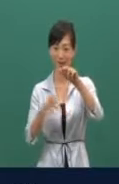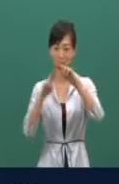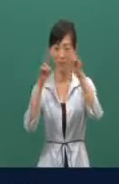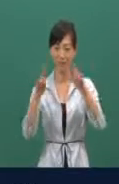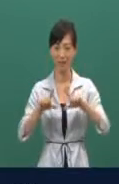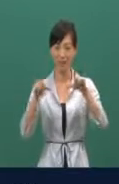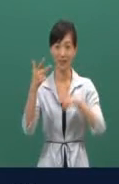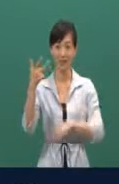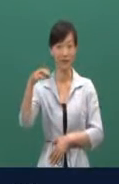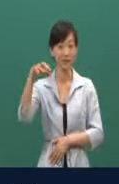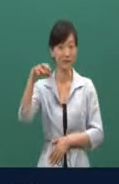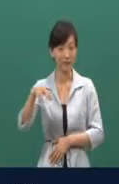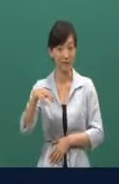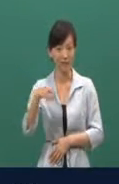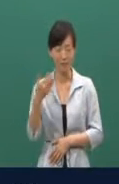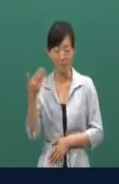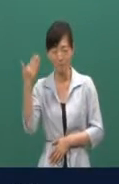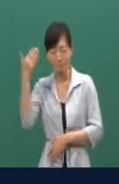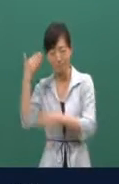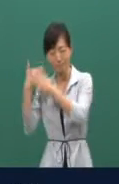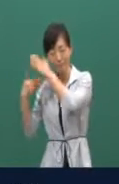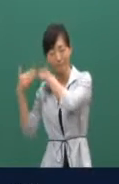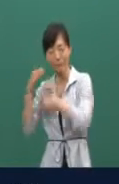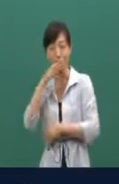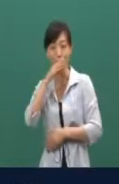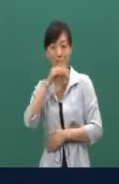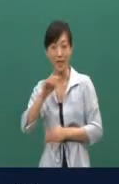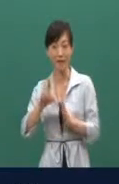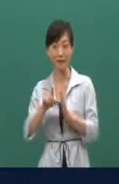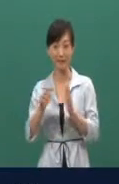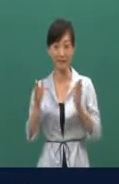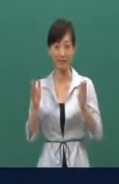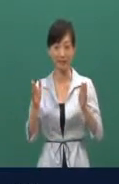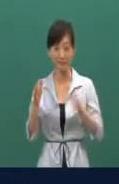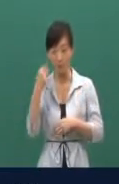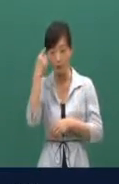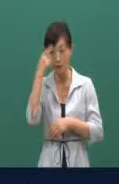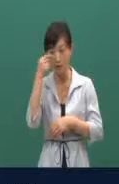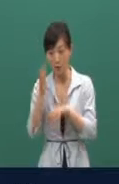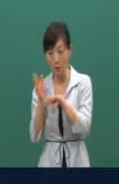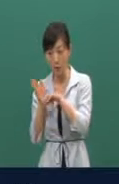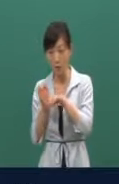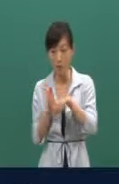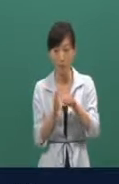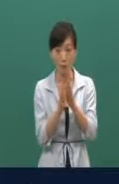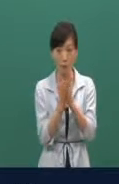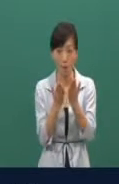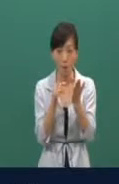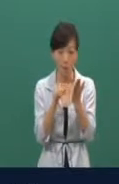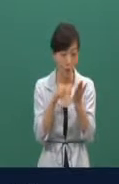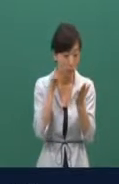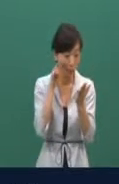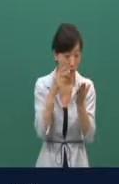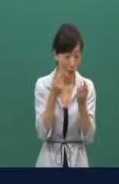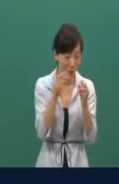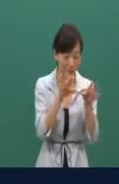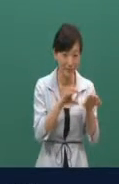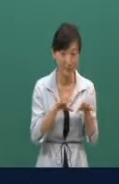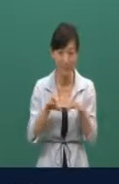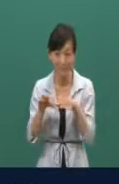4日、栗東市で明治時代に出版された西洋料理のレシピをもとに